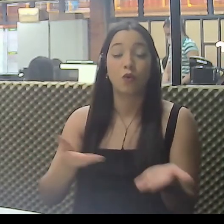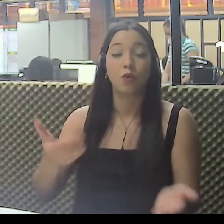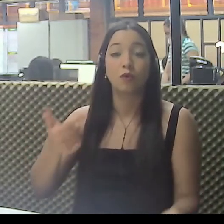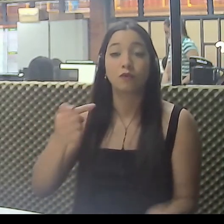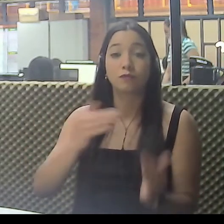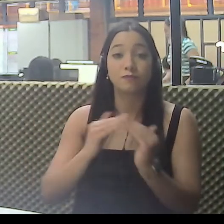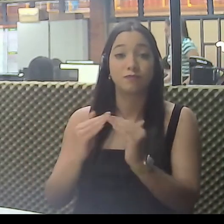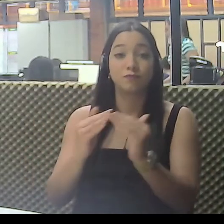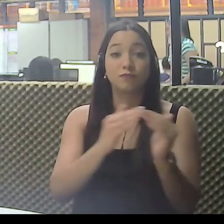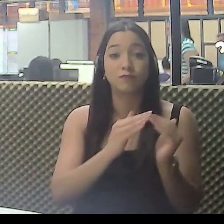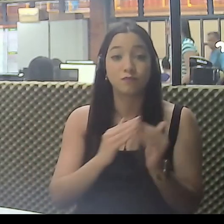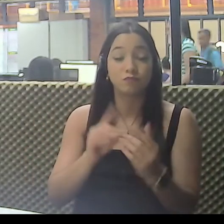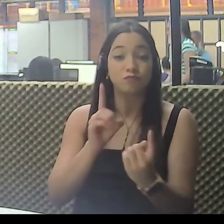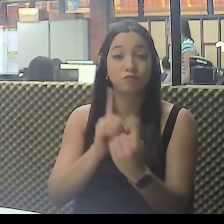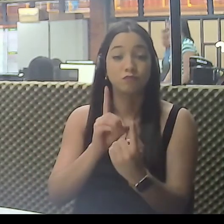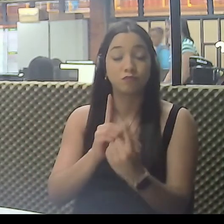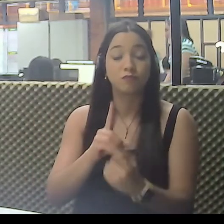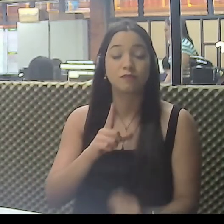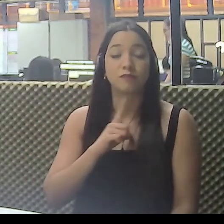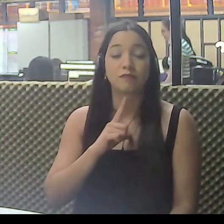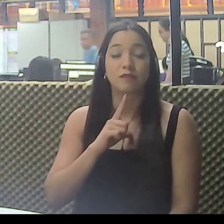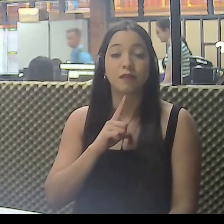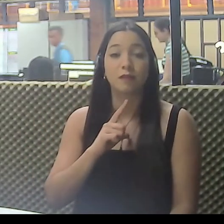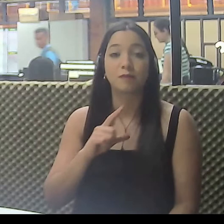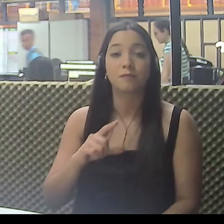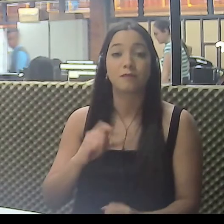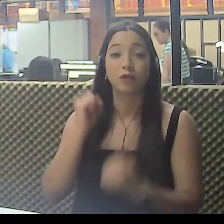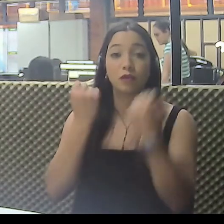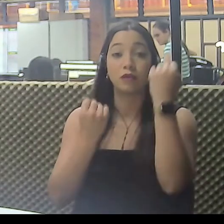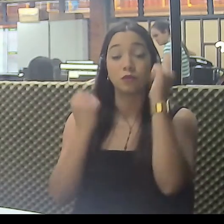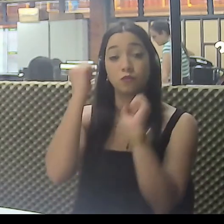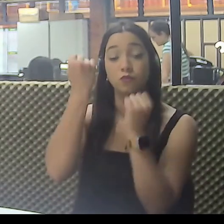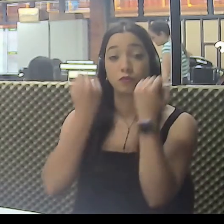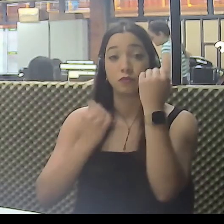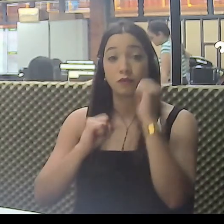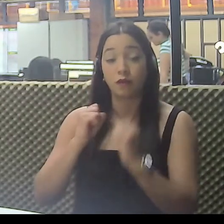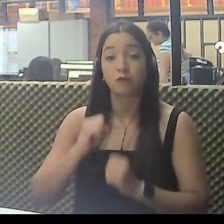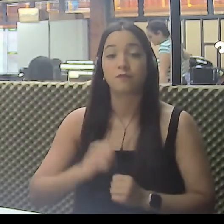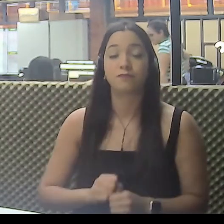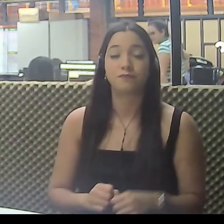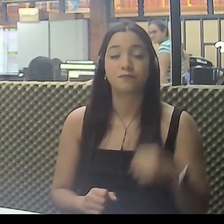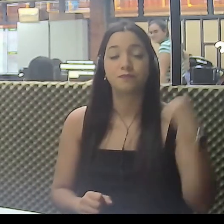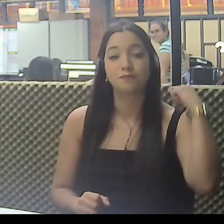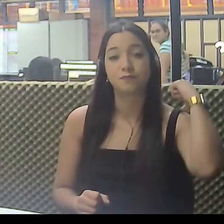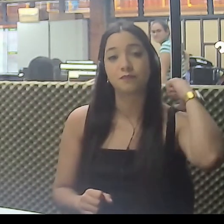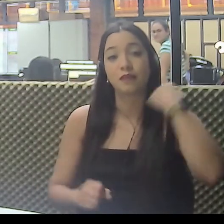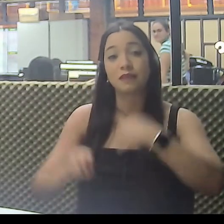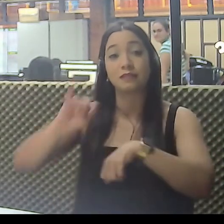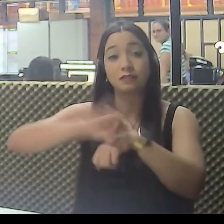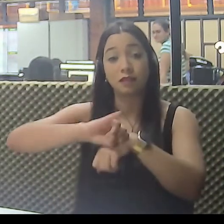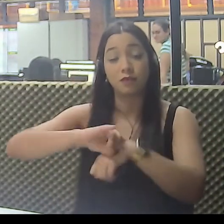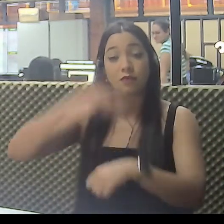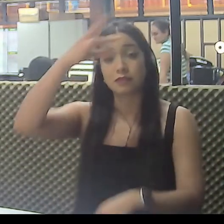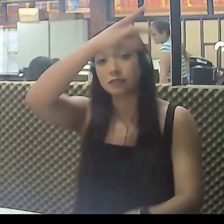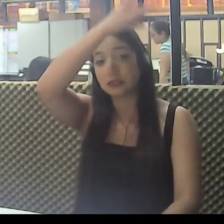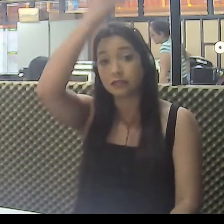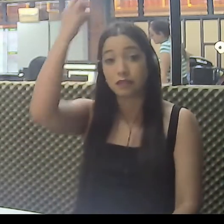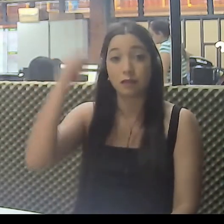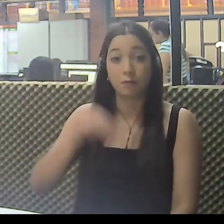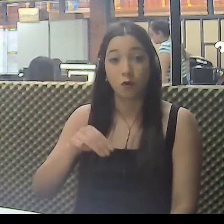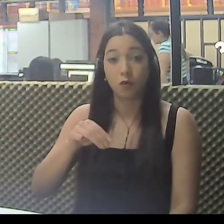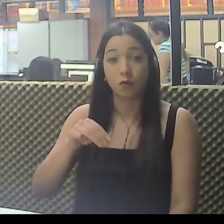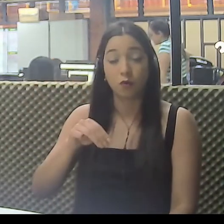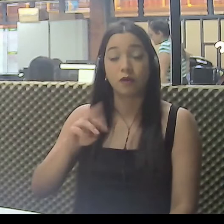município estão sendo atendidos, dentre eles o bairro Industrial, o Distrito Industrial, Centro, Santa Mônica,